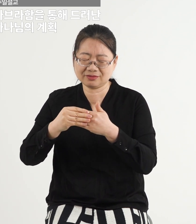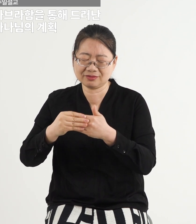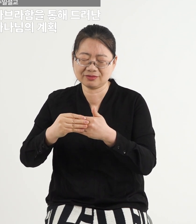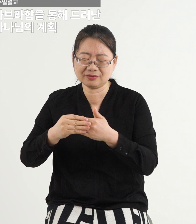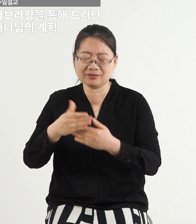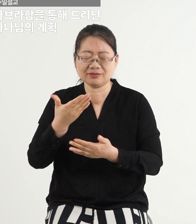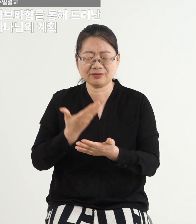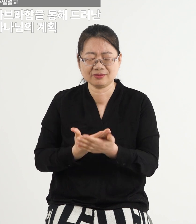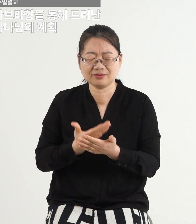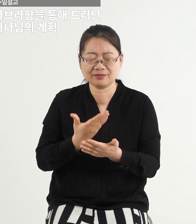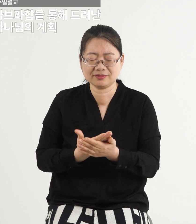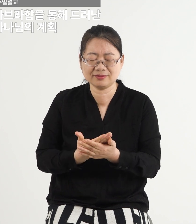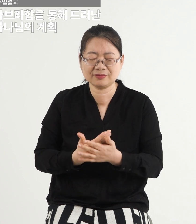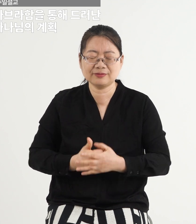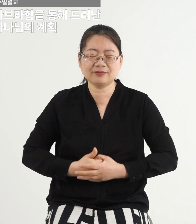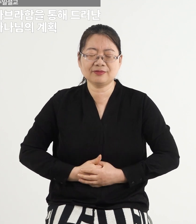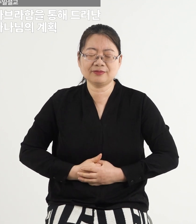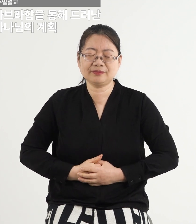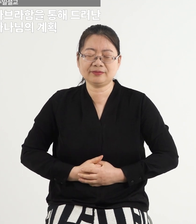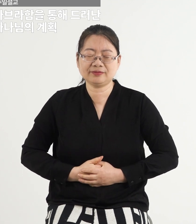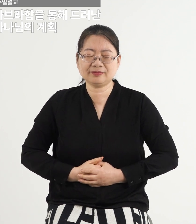이끄소서.